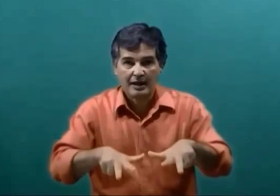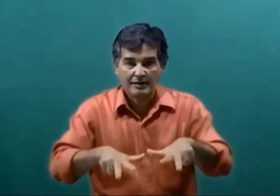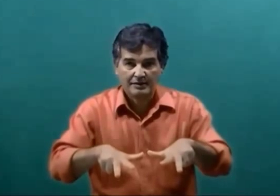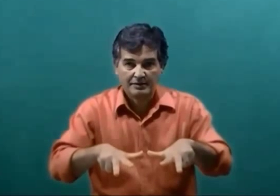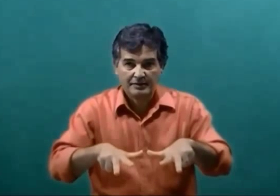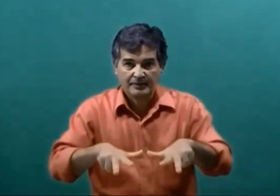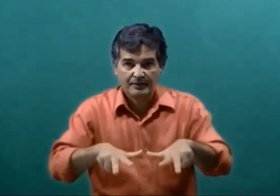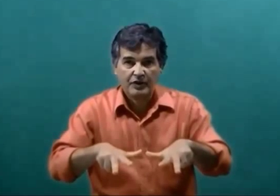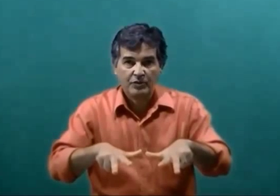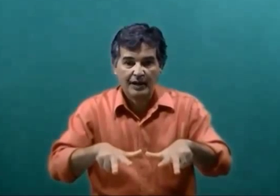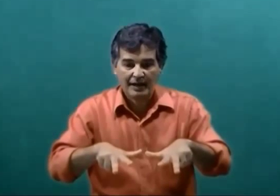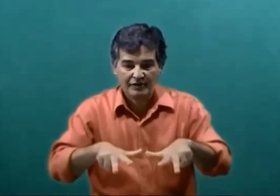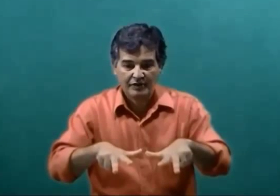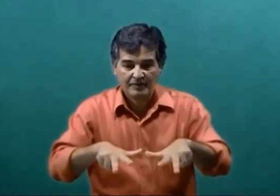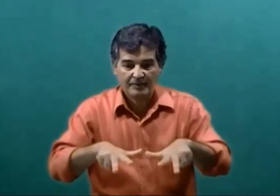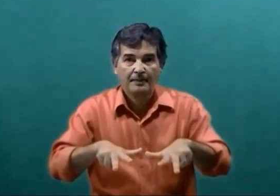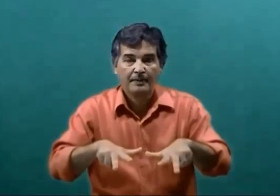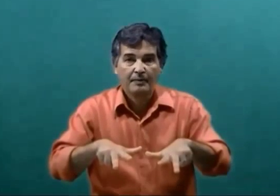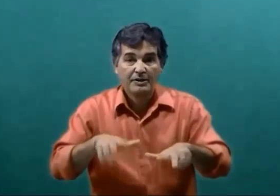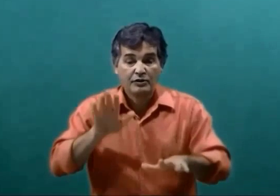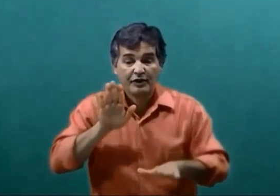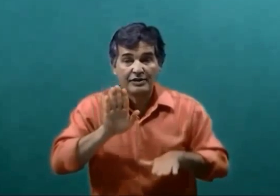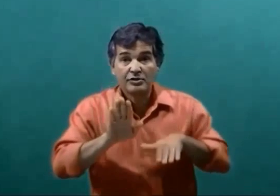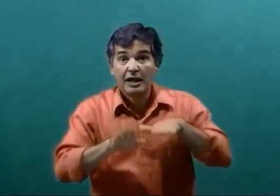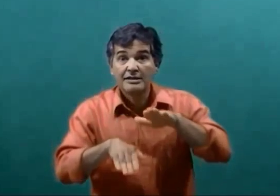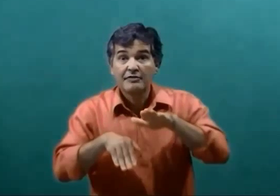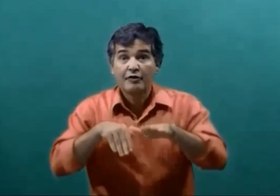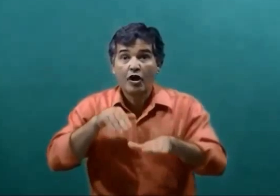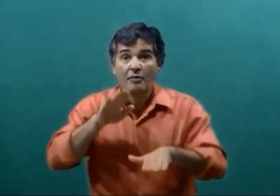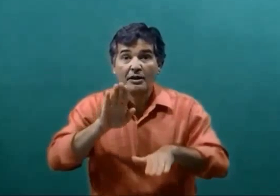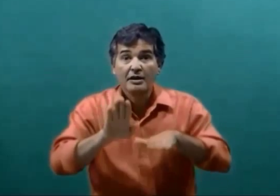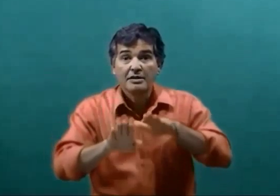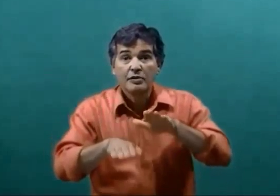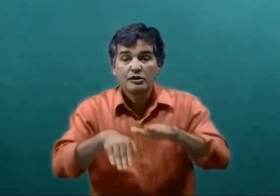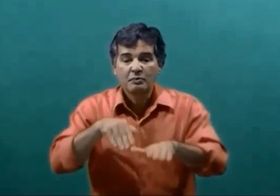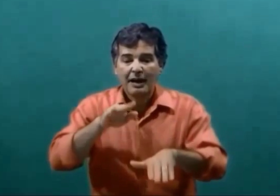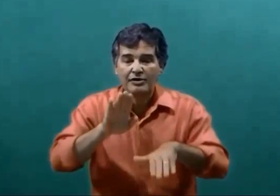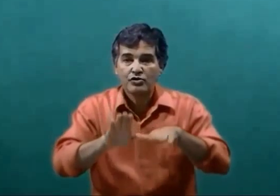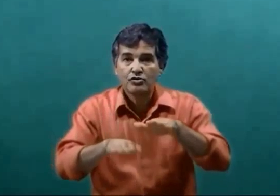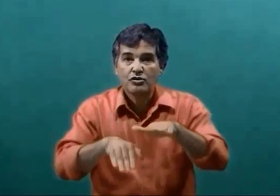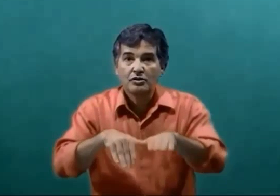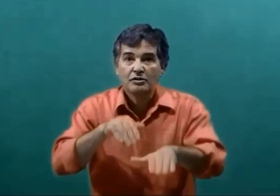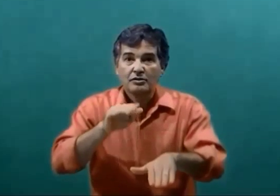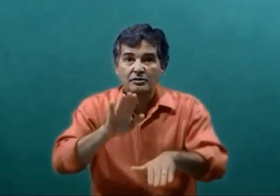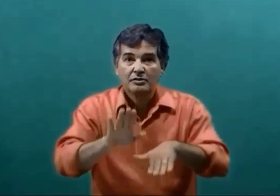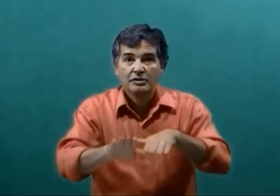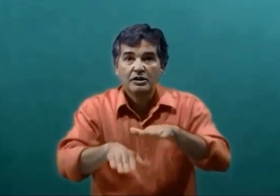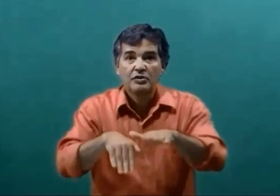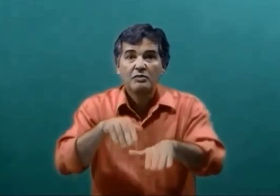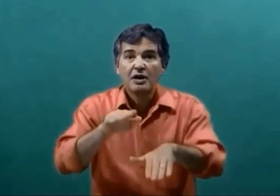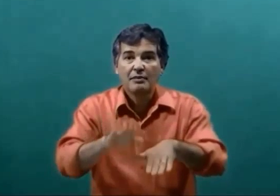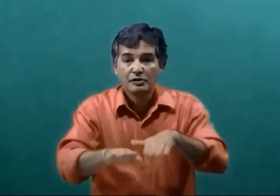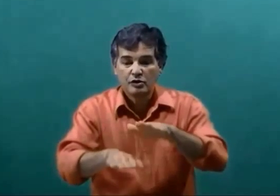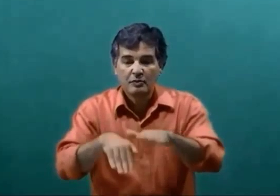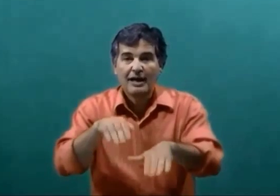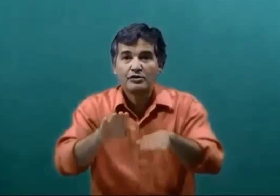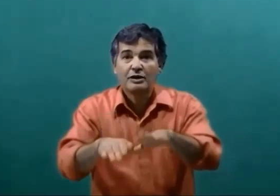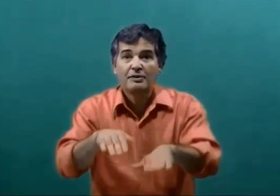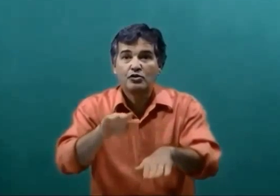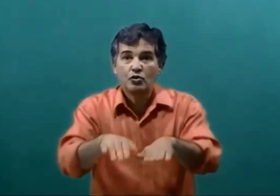caminhar de uma ave. Mas se eu faço dessa forma, são os passos. Então de membros, são os passos da